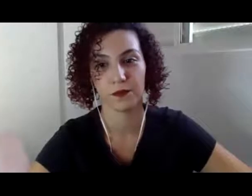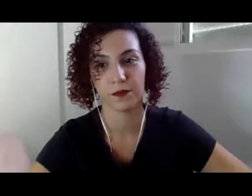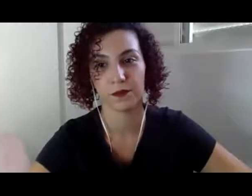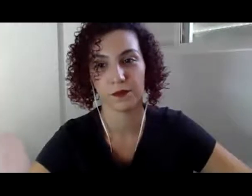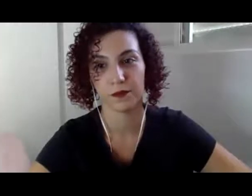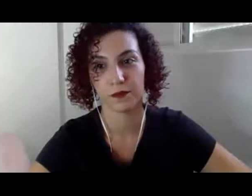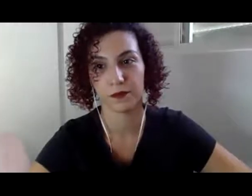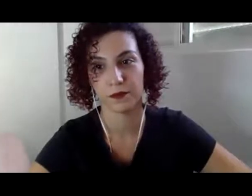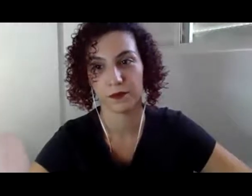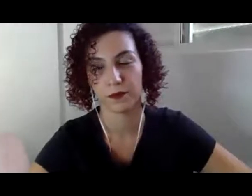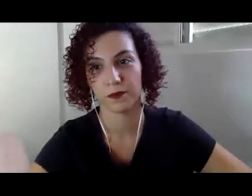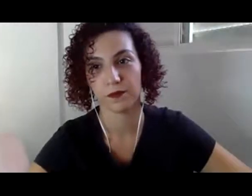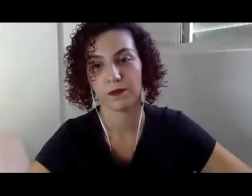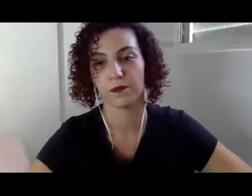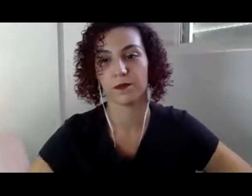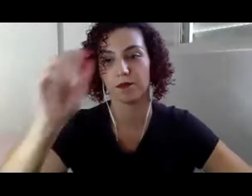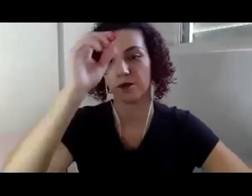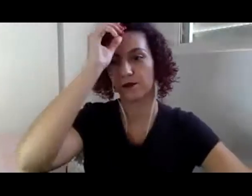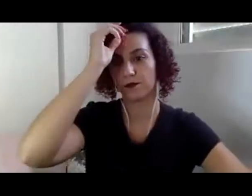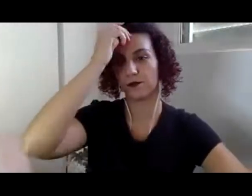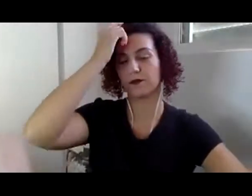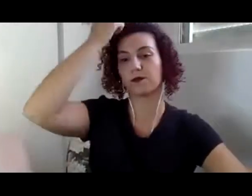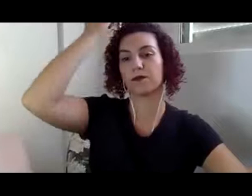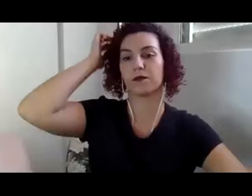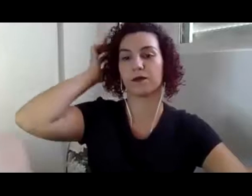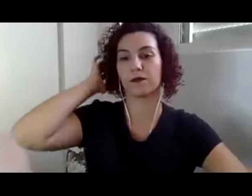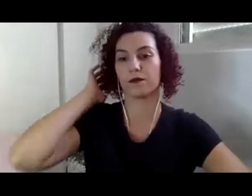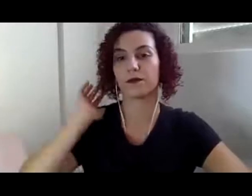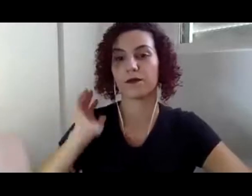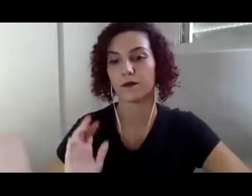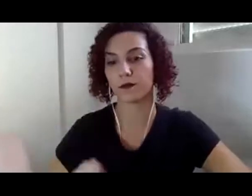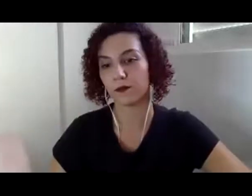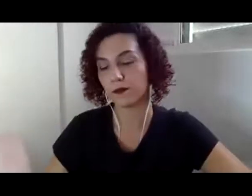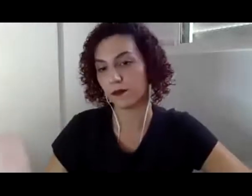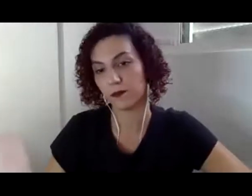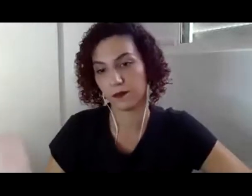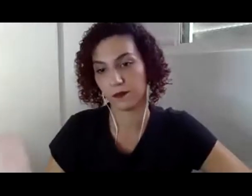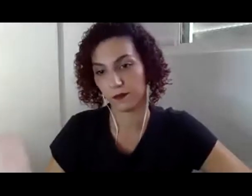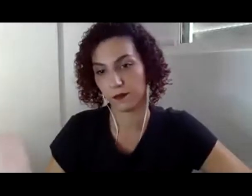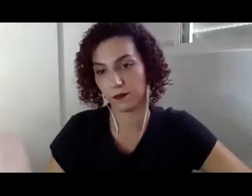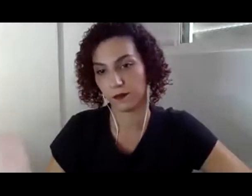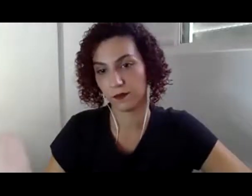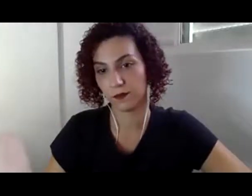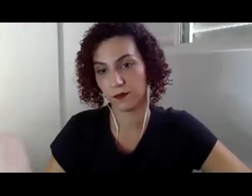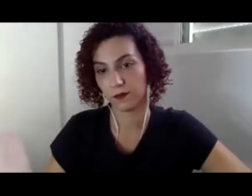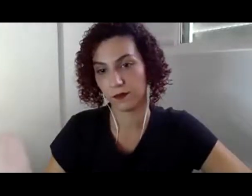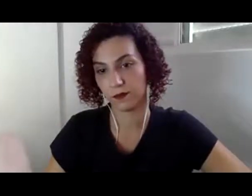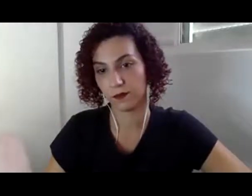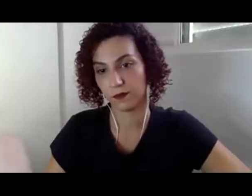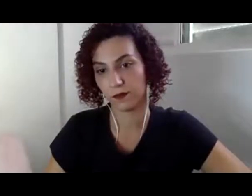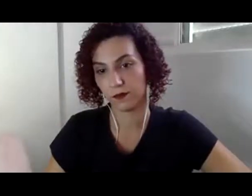Eu sou surdo, tenho 8 meses de idade, sou educador de museu,